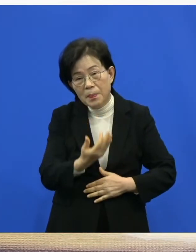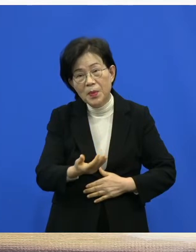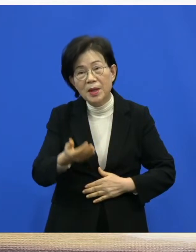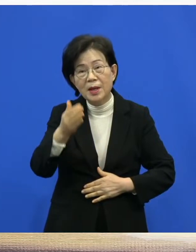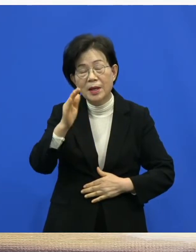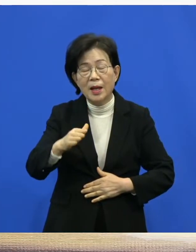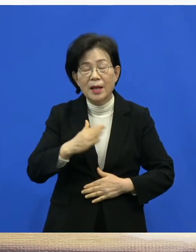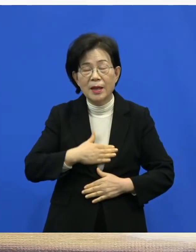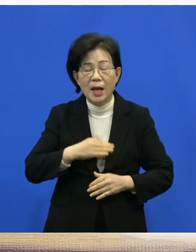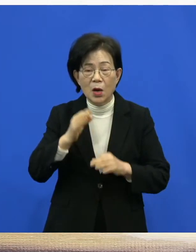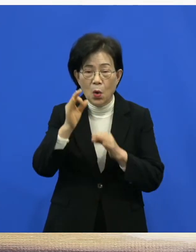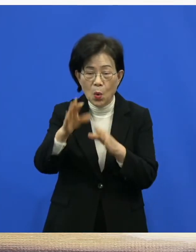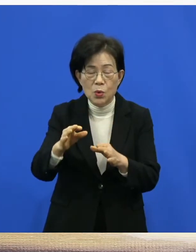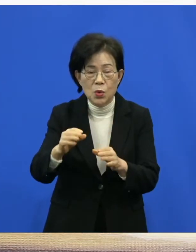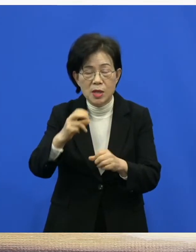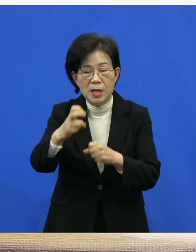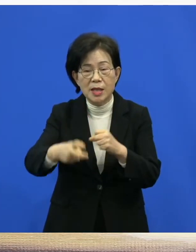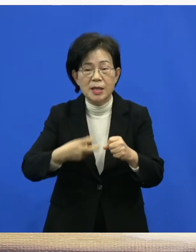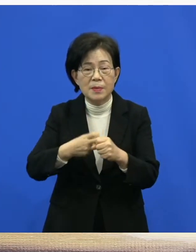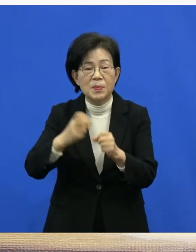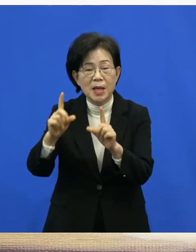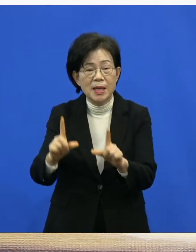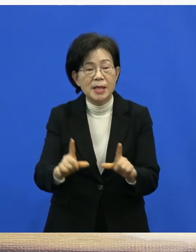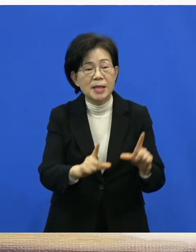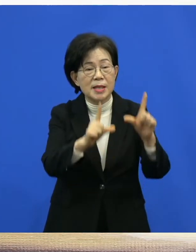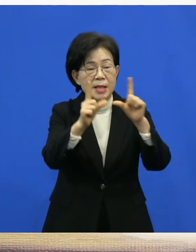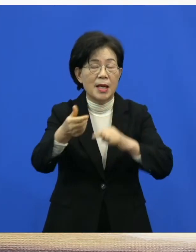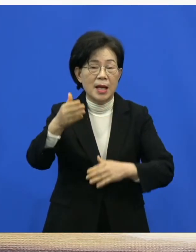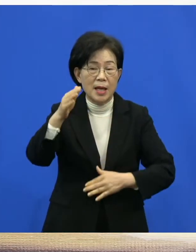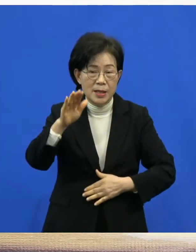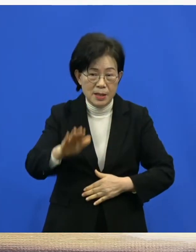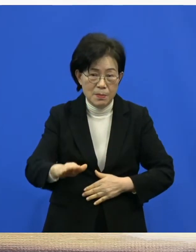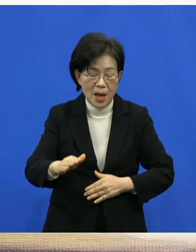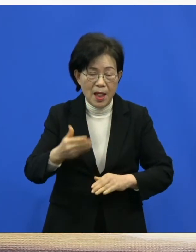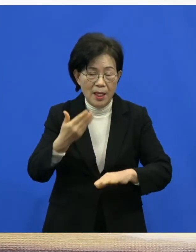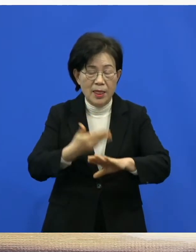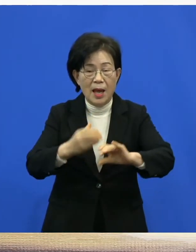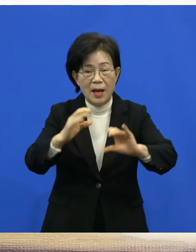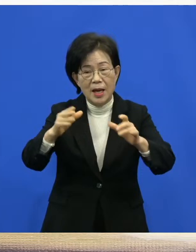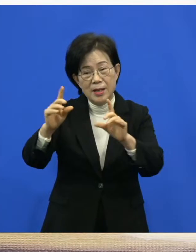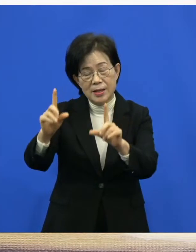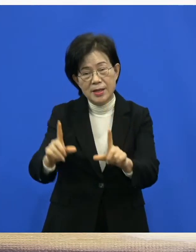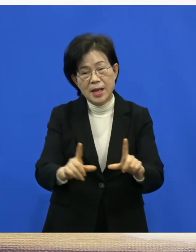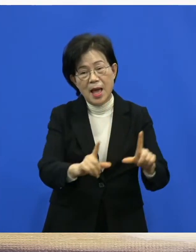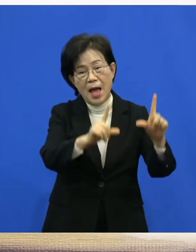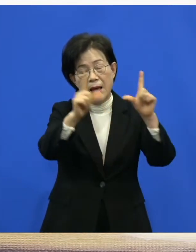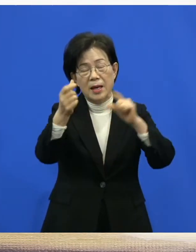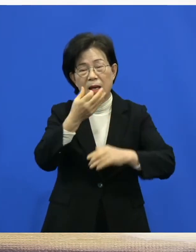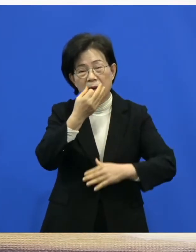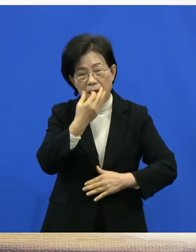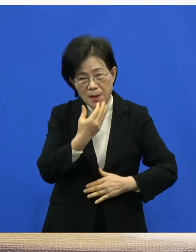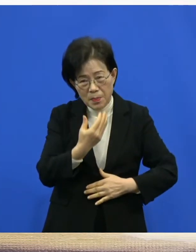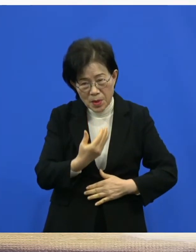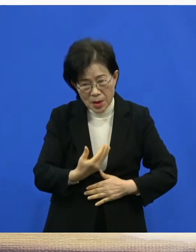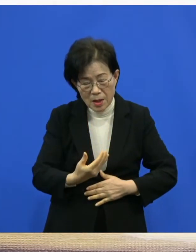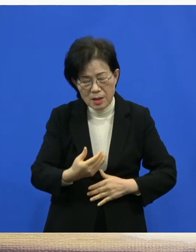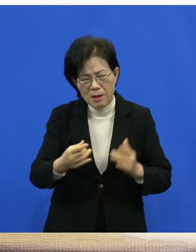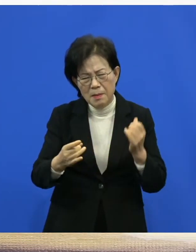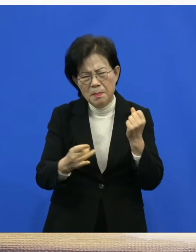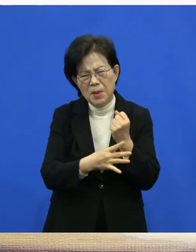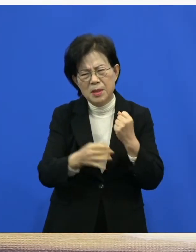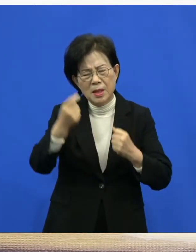문화권에서 20년 살아봐가지고 다른 문화권에서 산다는 게 이게 얼마나 힘든가 아주 알아.